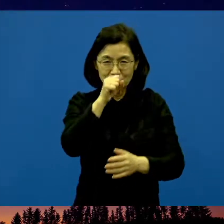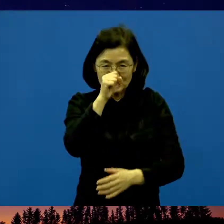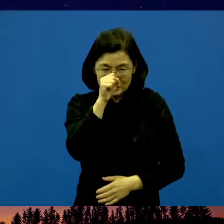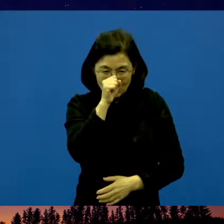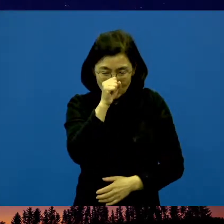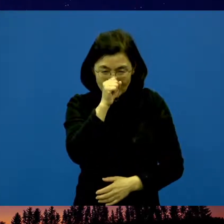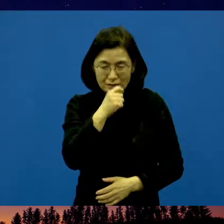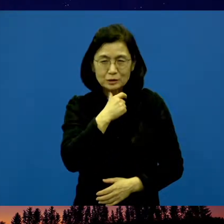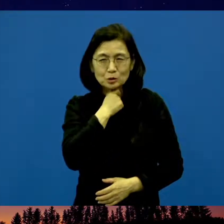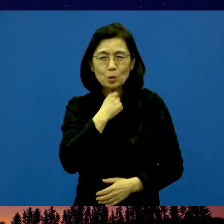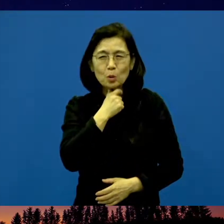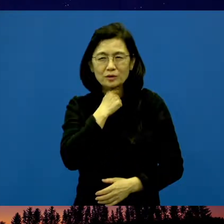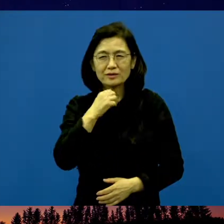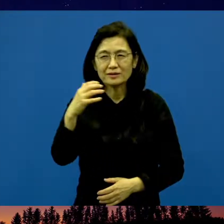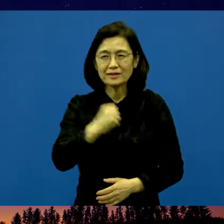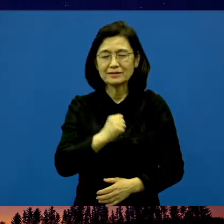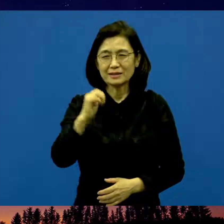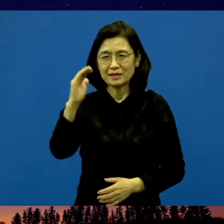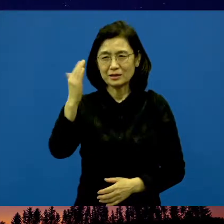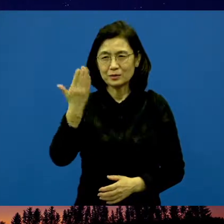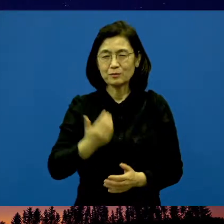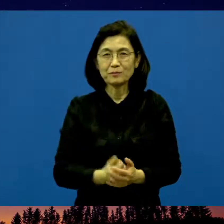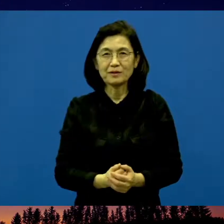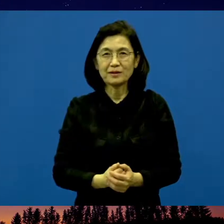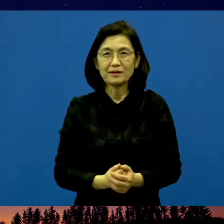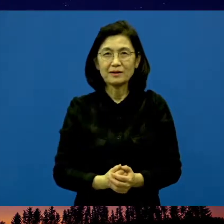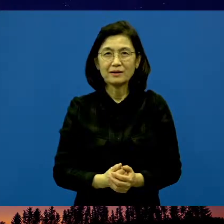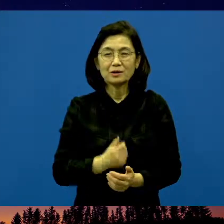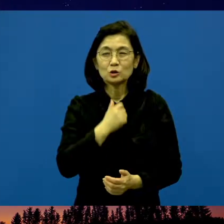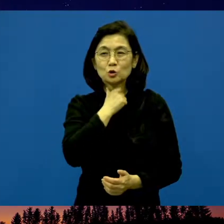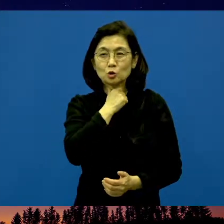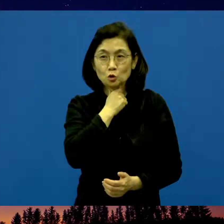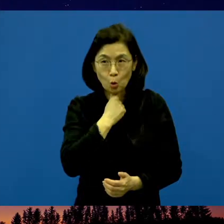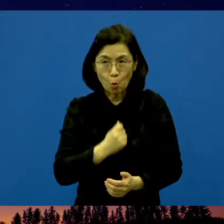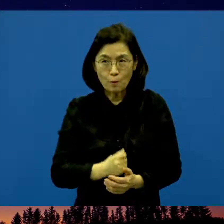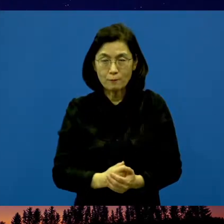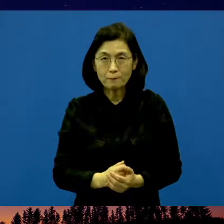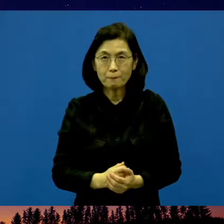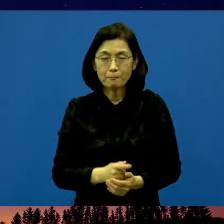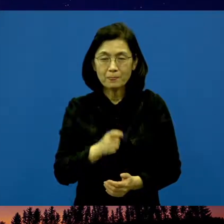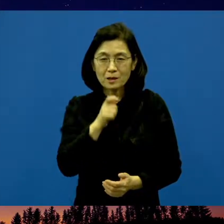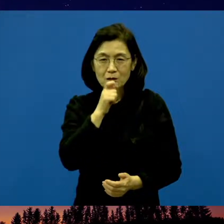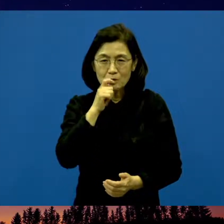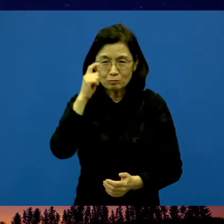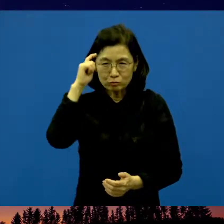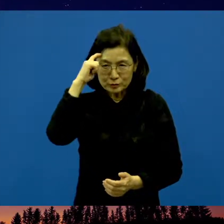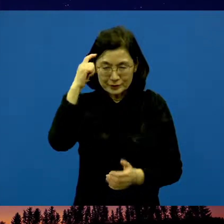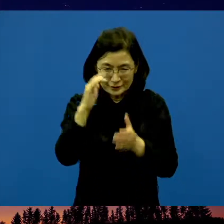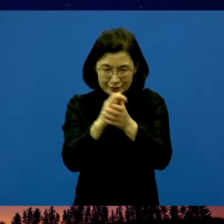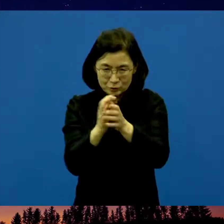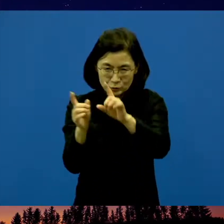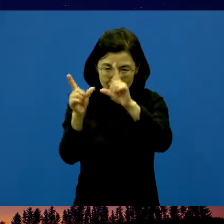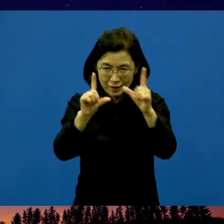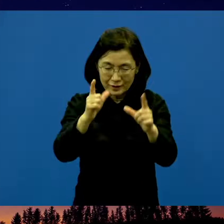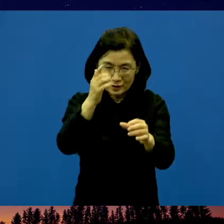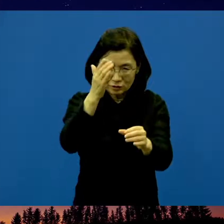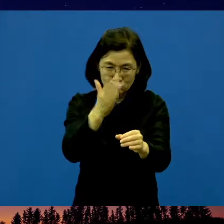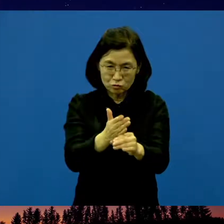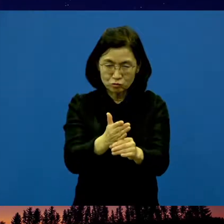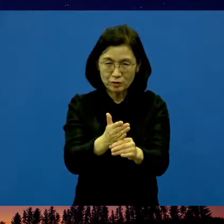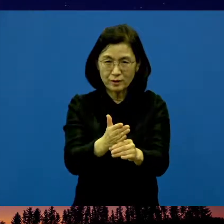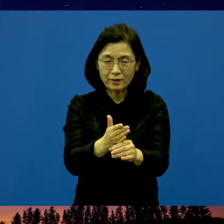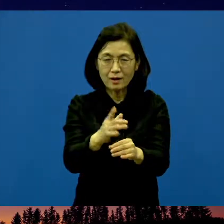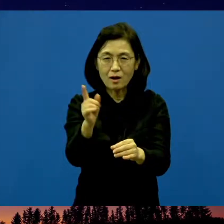일어나기 이전에 가장 먼저 어떤 소원, 여러분, 묵상과 기도 생활 가운데서 일어난